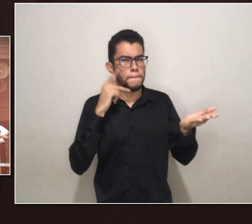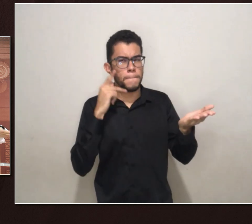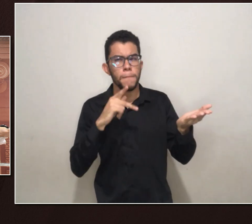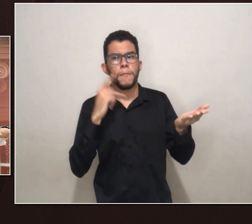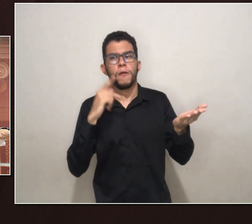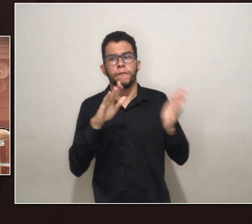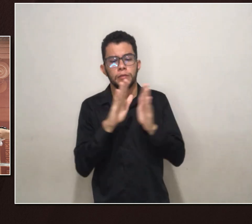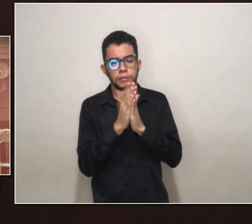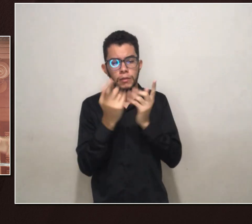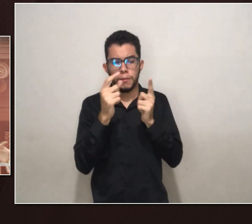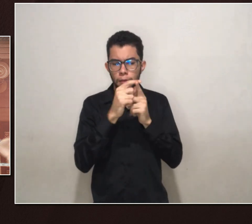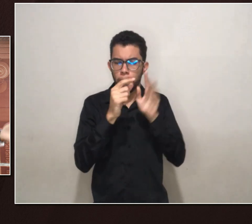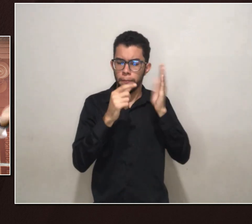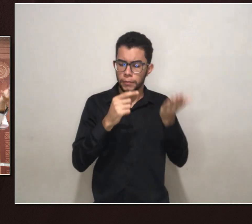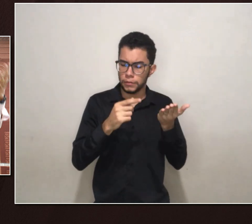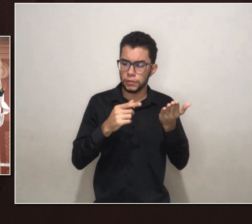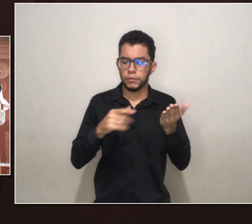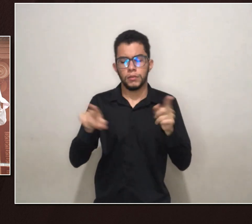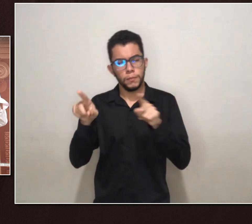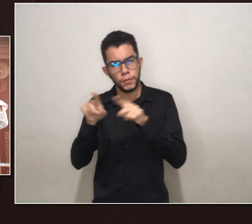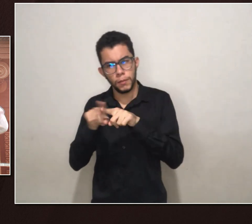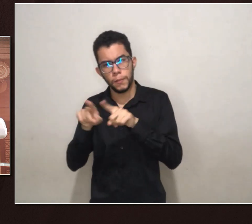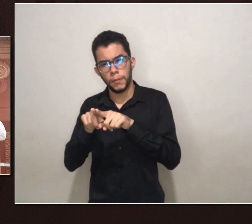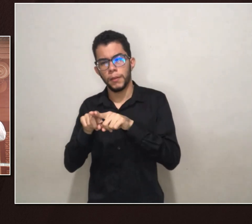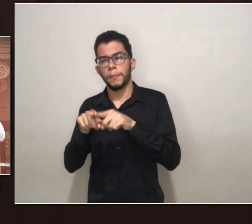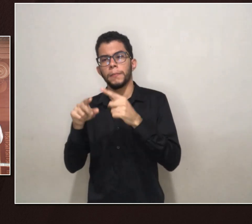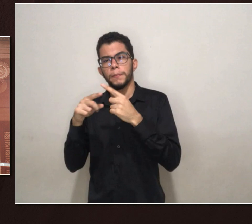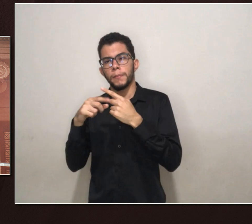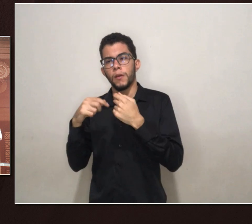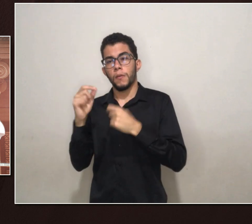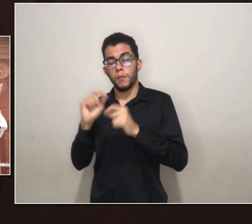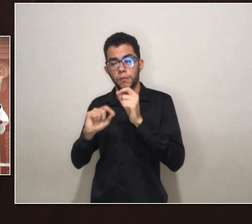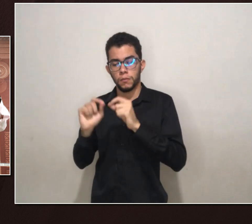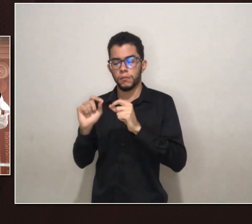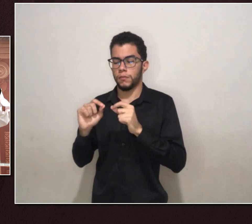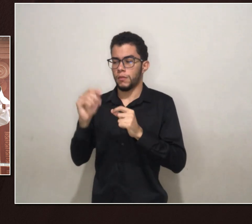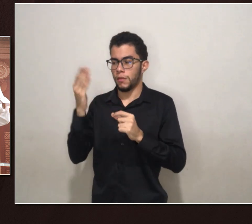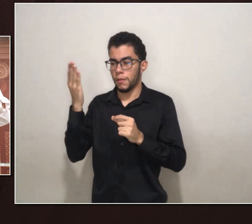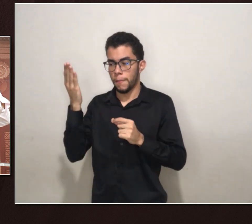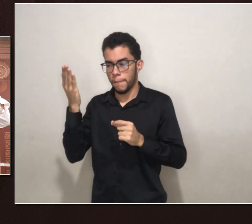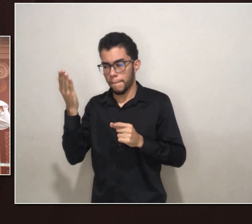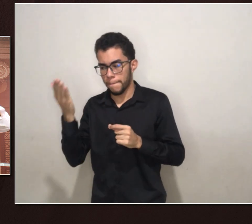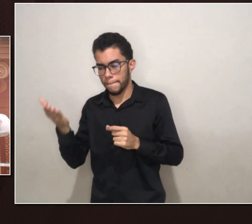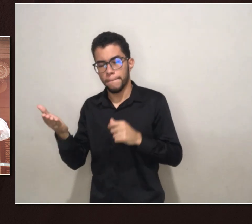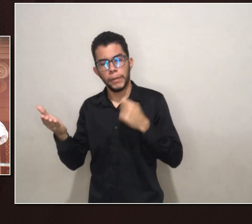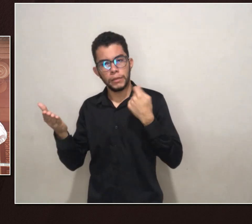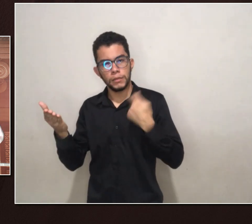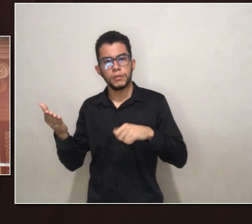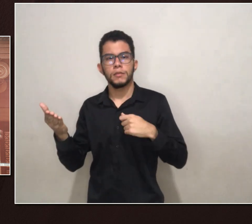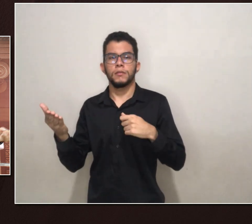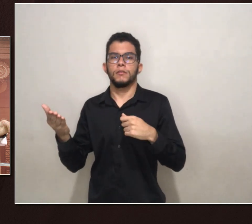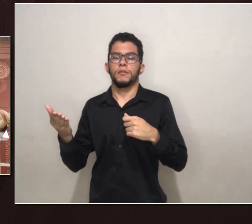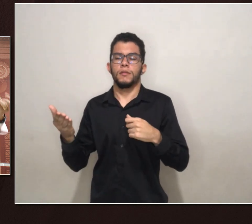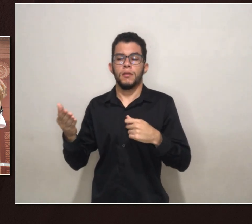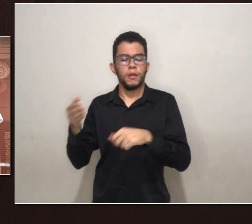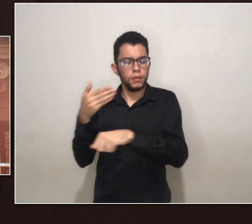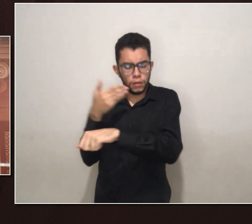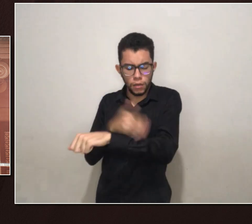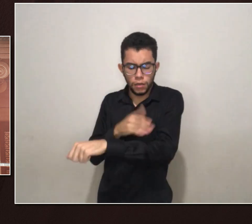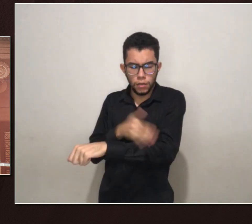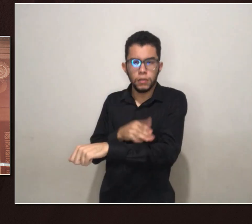tudo. Mas a palavra profética, quando vem, ela exige que seja praticada, e quando